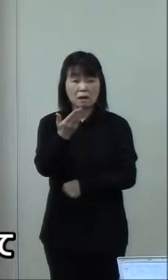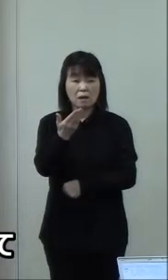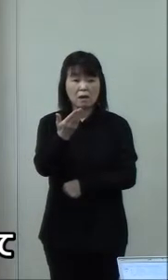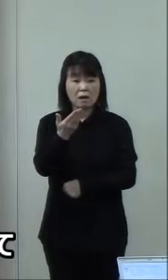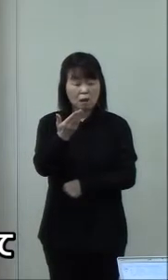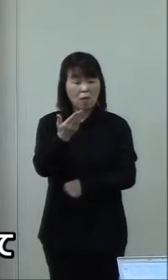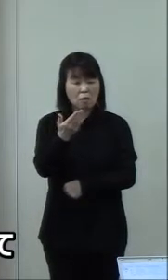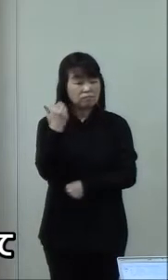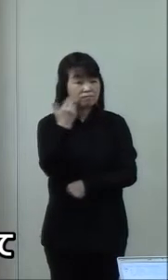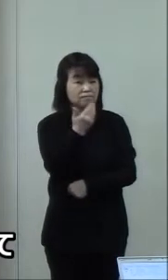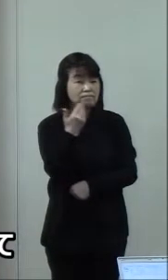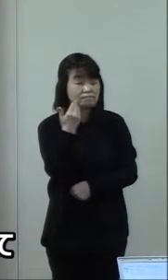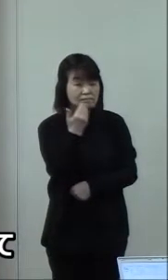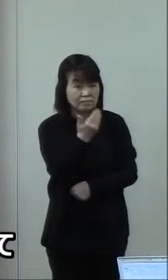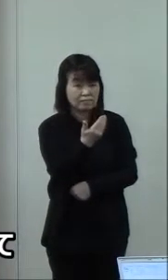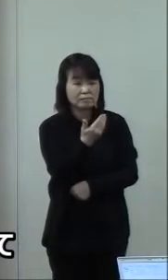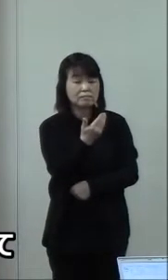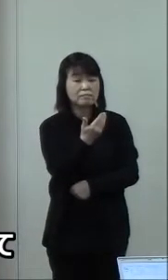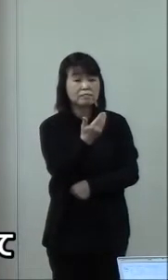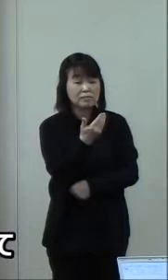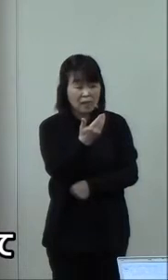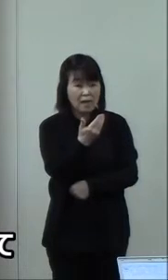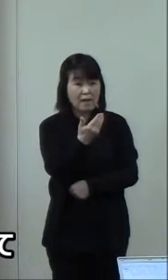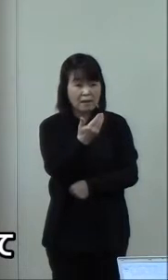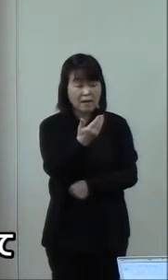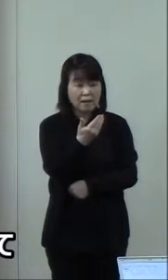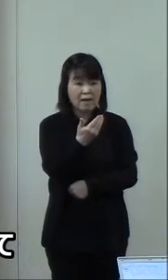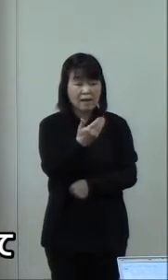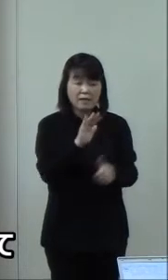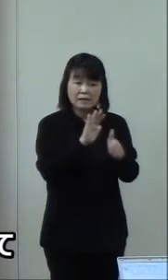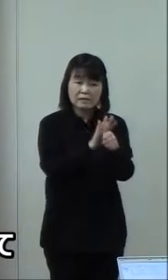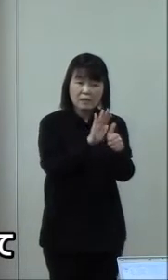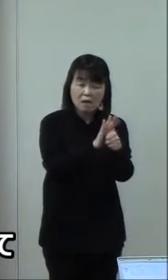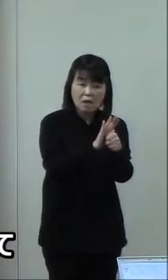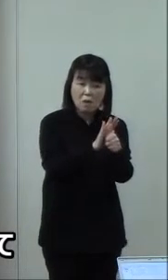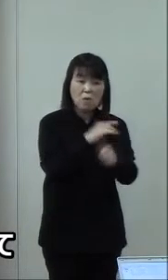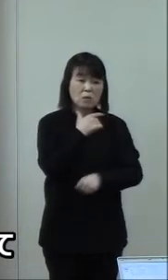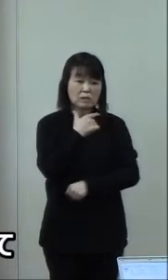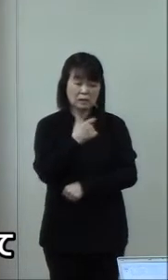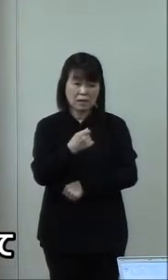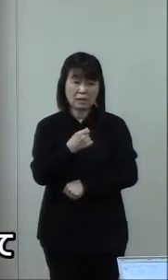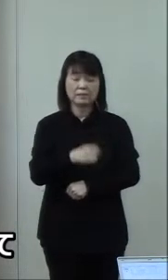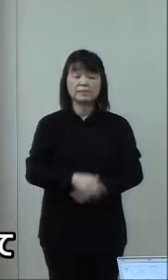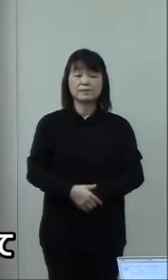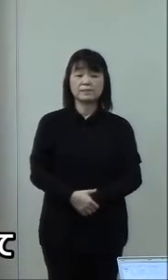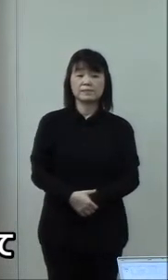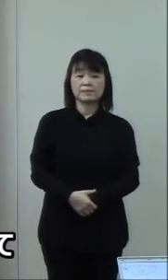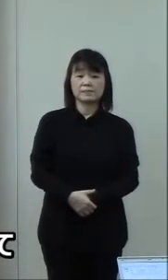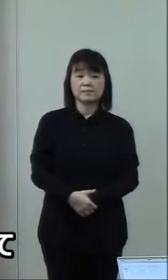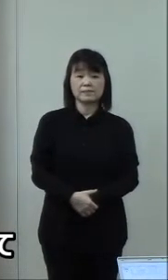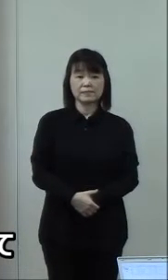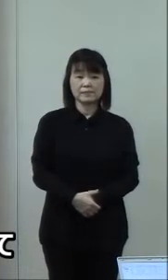ヒアリングしていく中でですね、できる支援を考えていきたいというふうに思います。